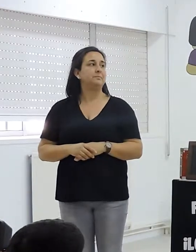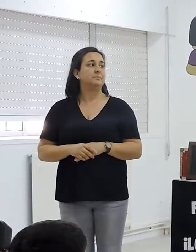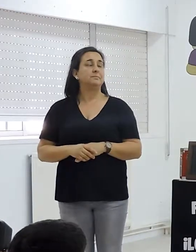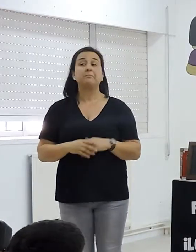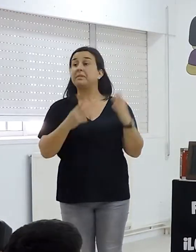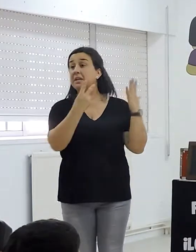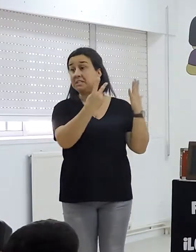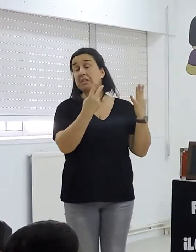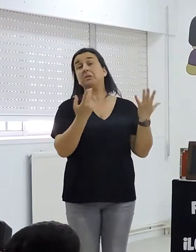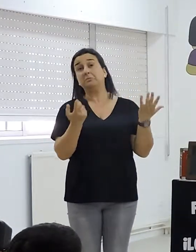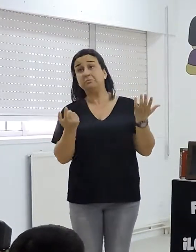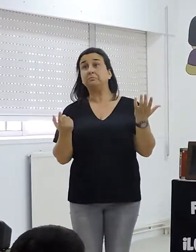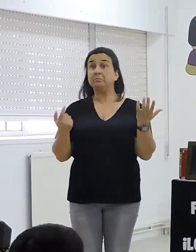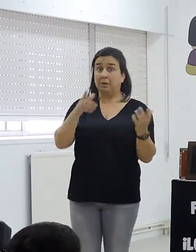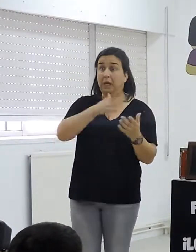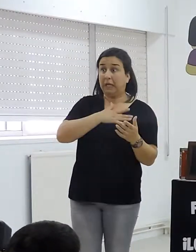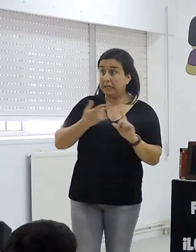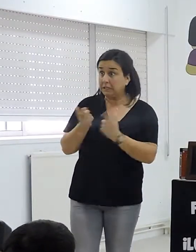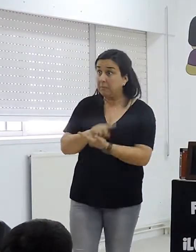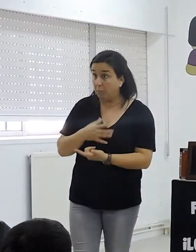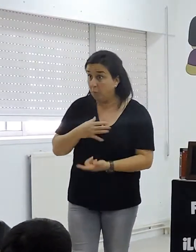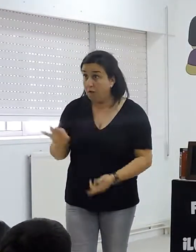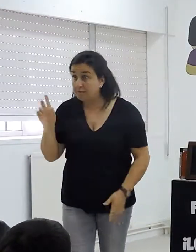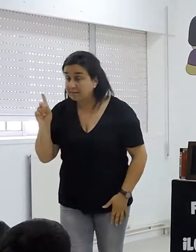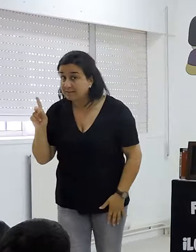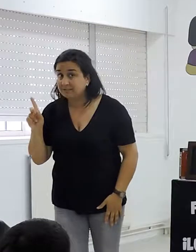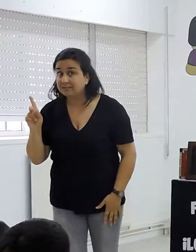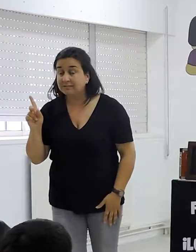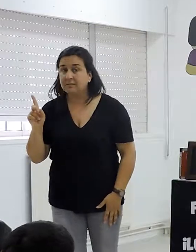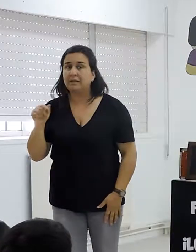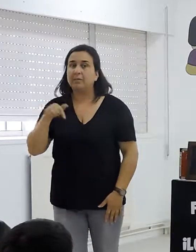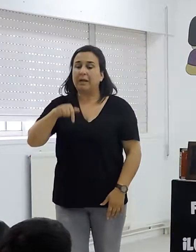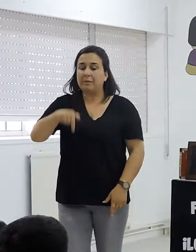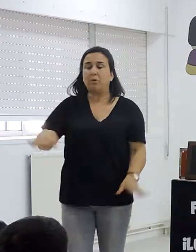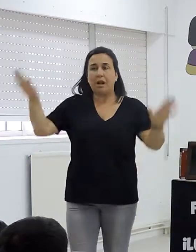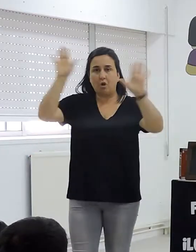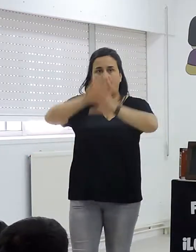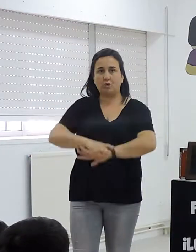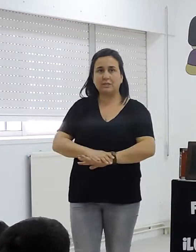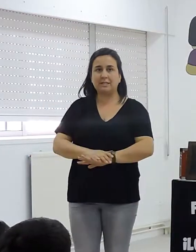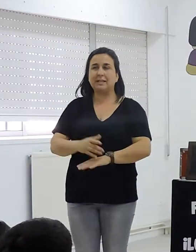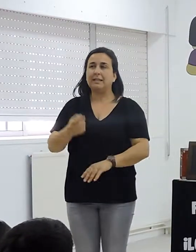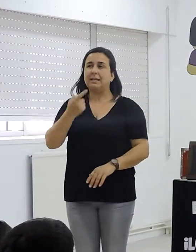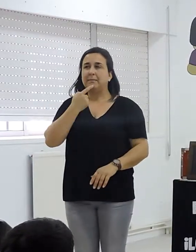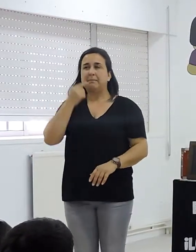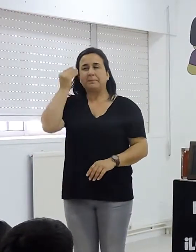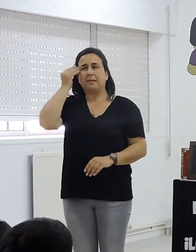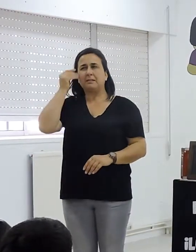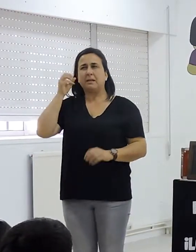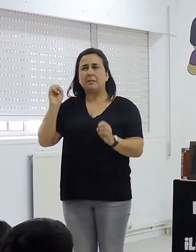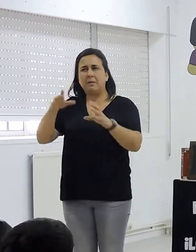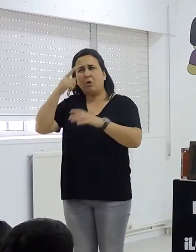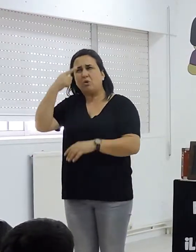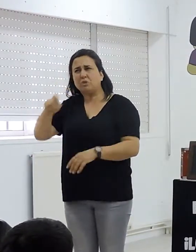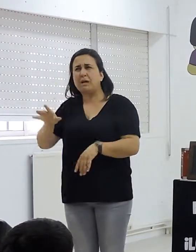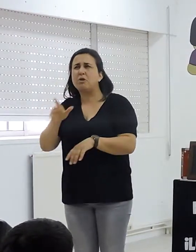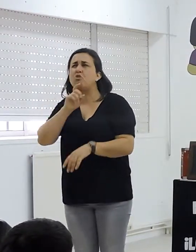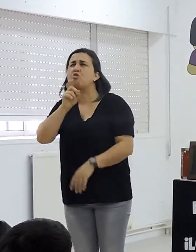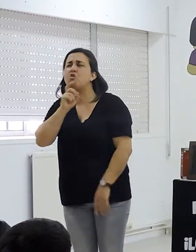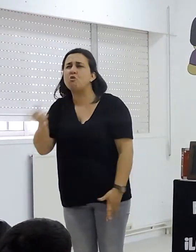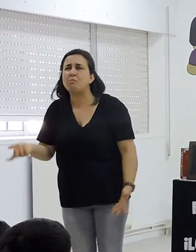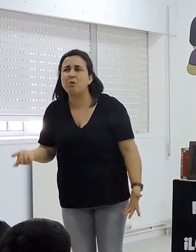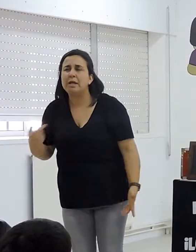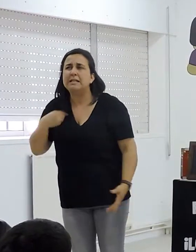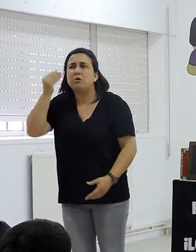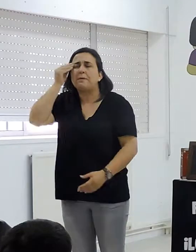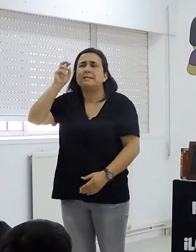El 7. Si quieres cambiar, puedes cambiar, ¿eh? A mí me da igual. Porque esta noche llegarás a casa y dirás, el mago lo sabía, como demonios lo sabía. ¿Qué hubiese pasado si